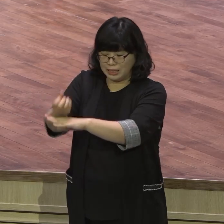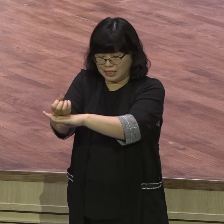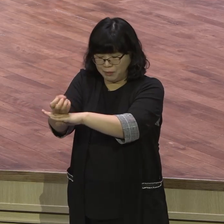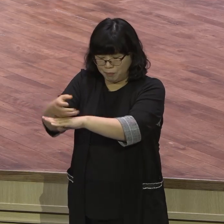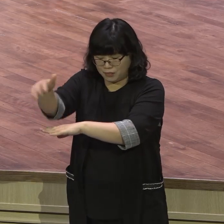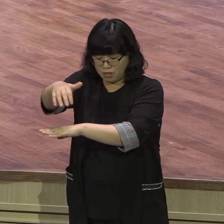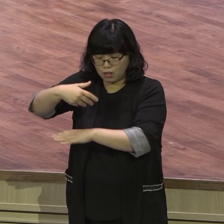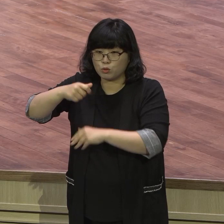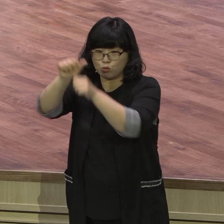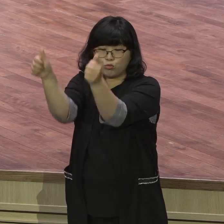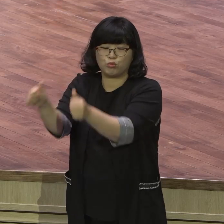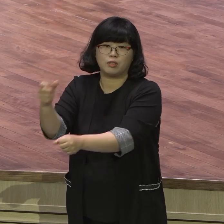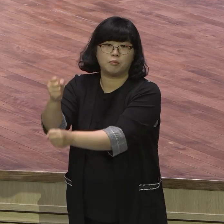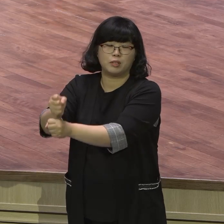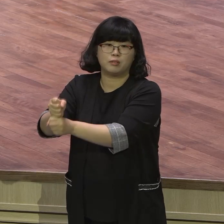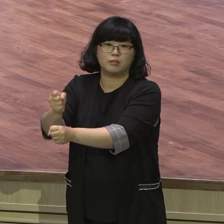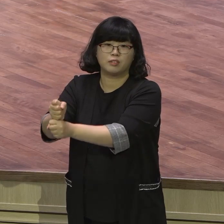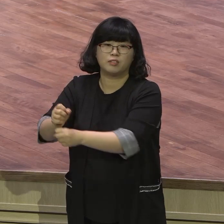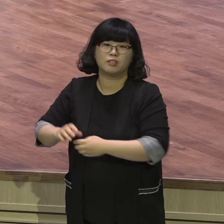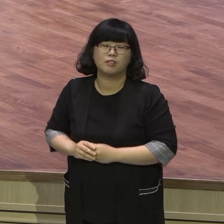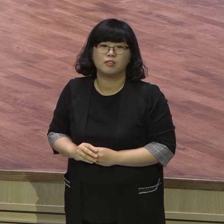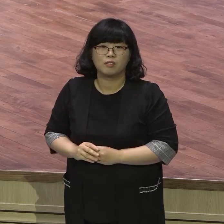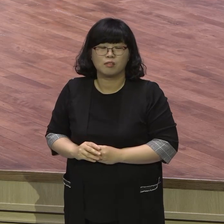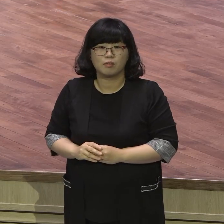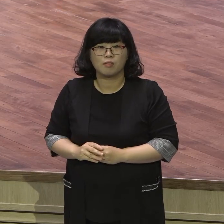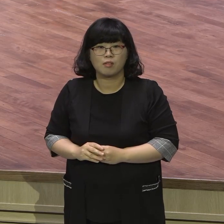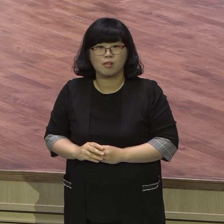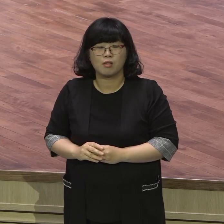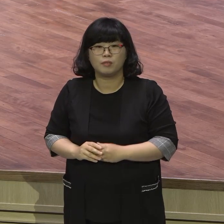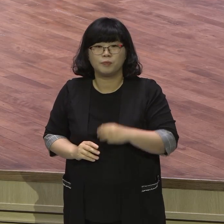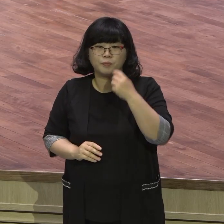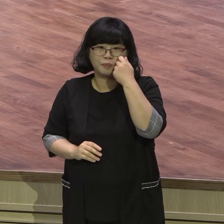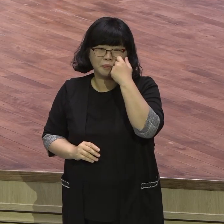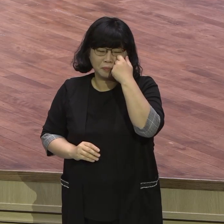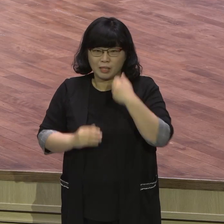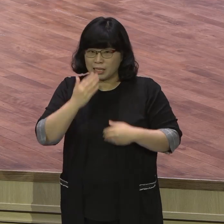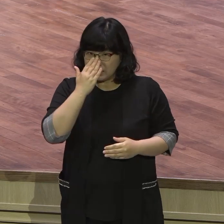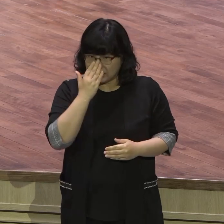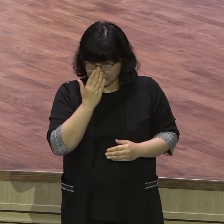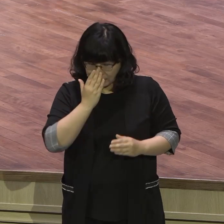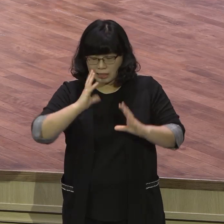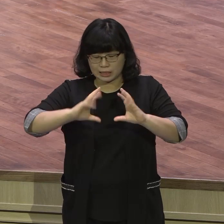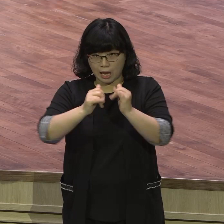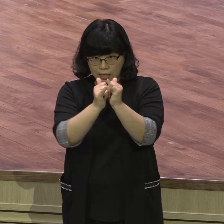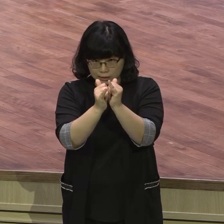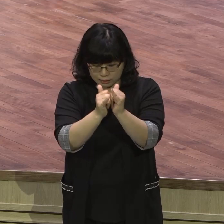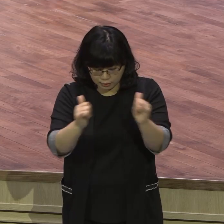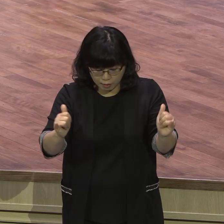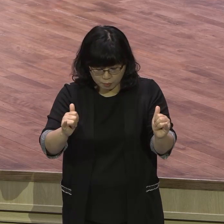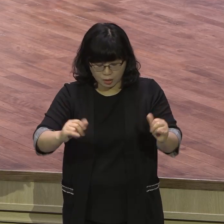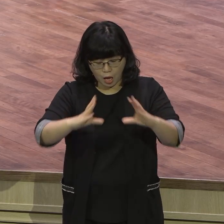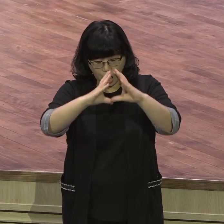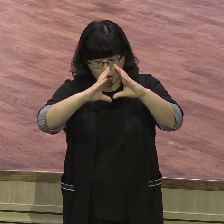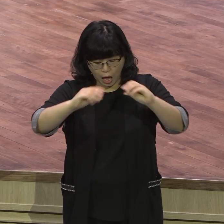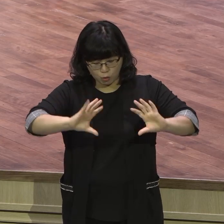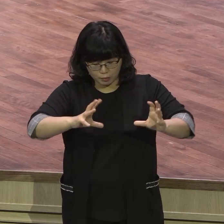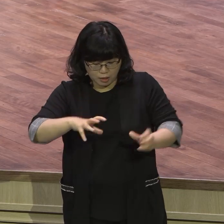이스라엘 백성들이 430년간 애급에서 종살이 하면서